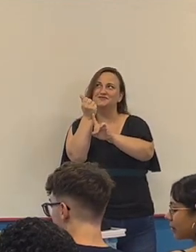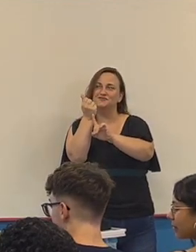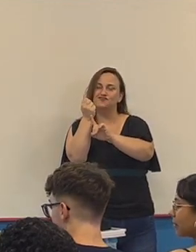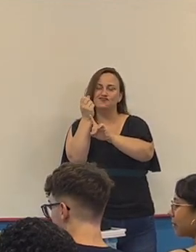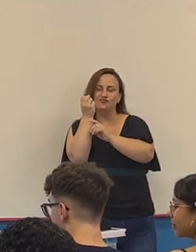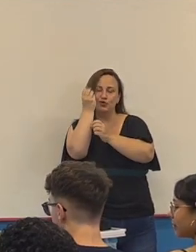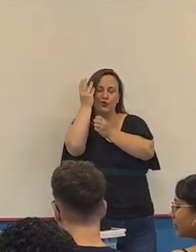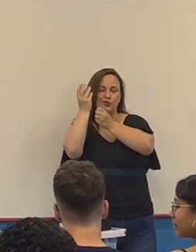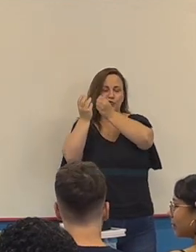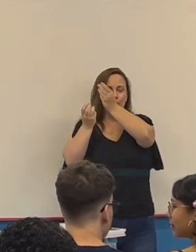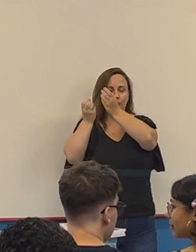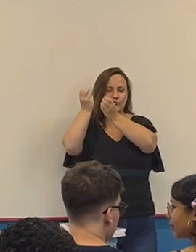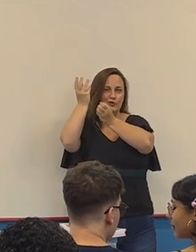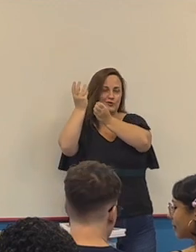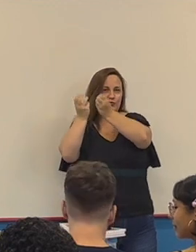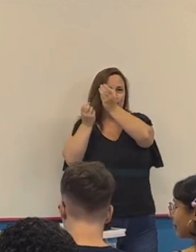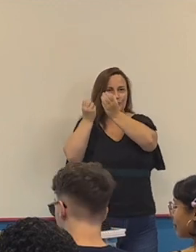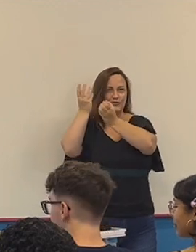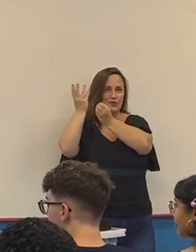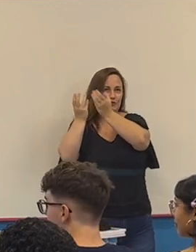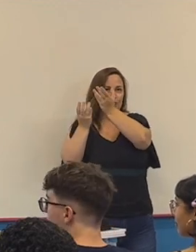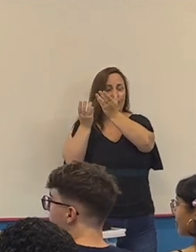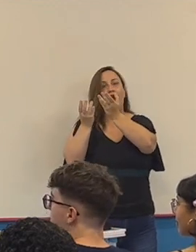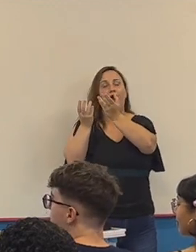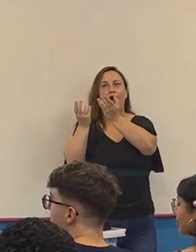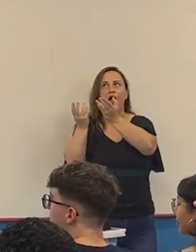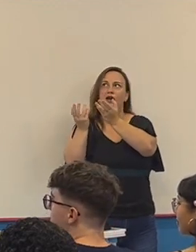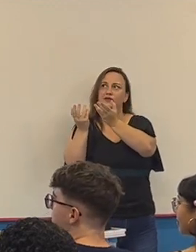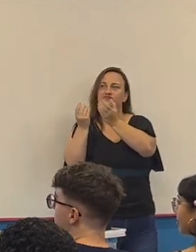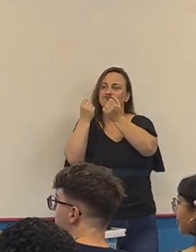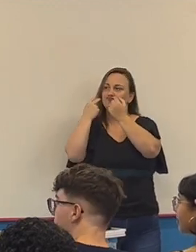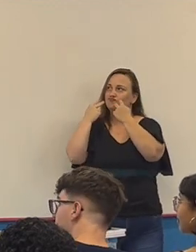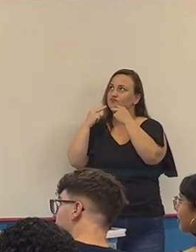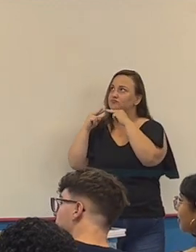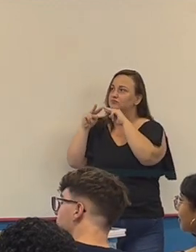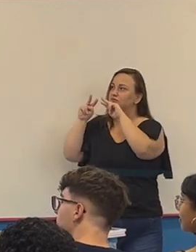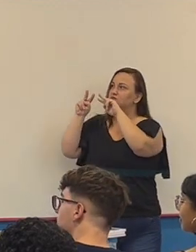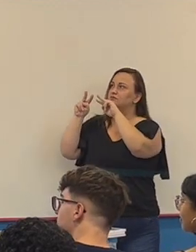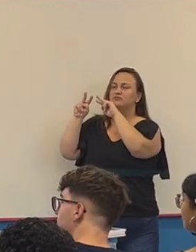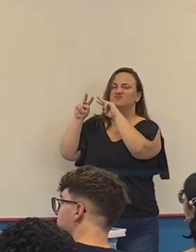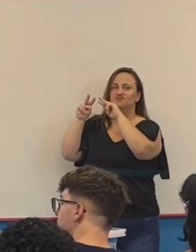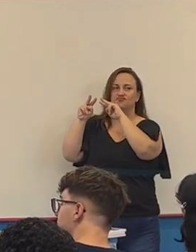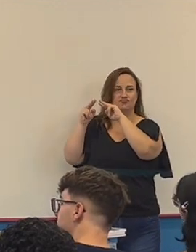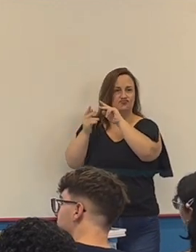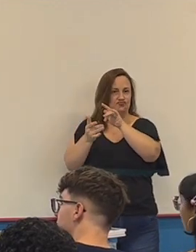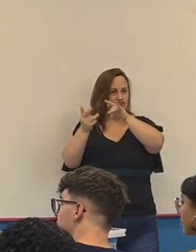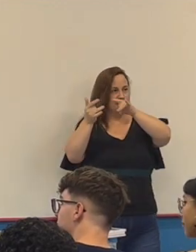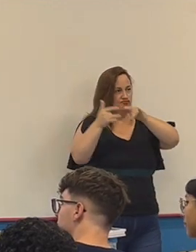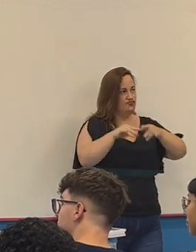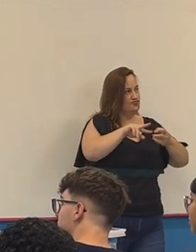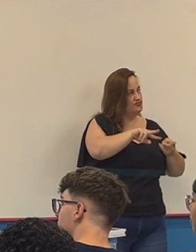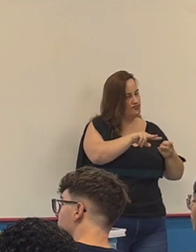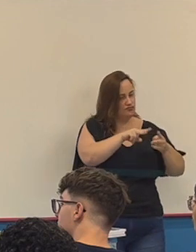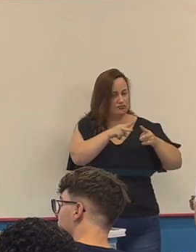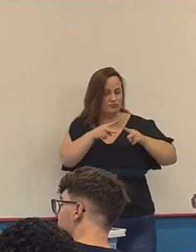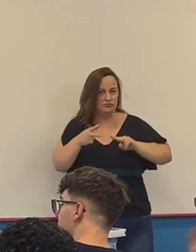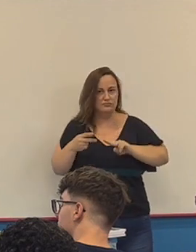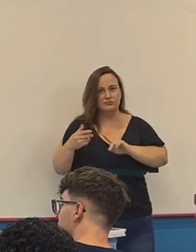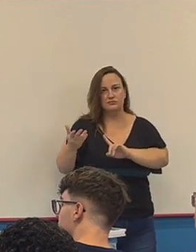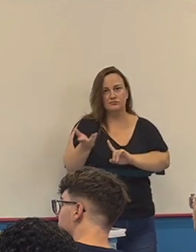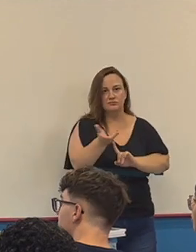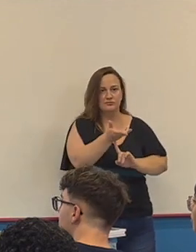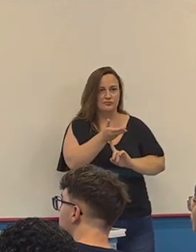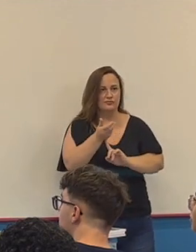começaram a aparecer na minha cabeça, comecei a me interessar muito mais por arte, aí migrei da arquitetura para a arte aos poucos, né?